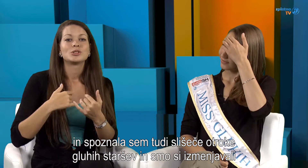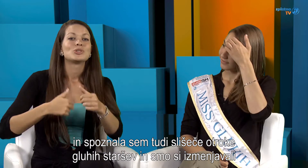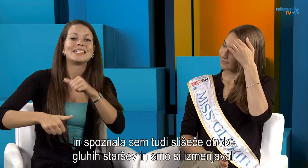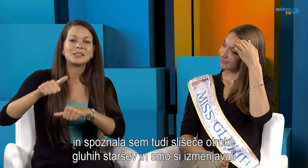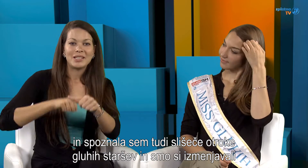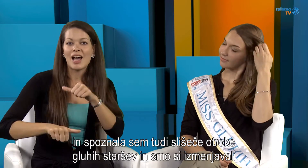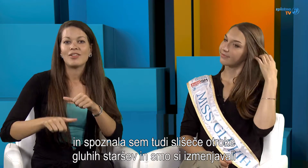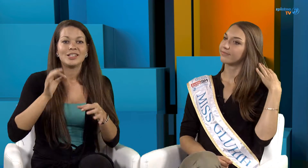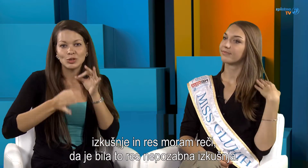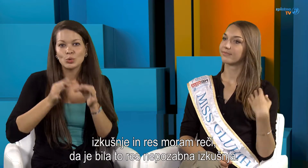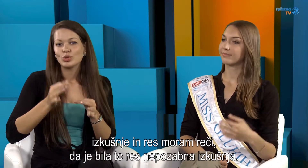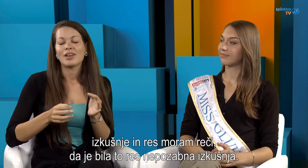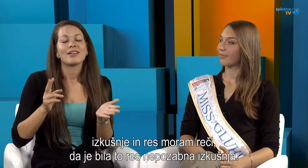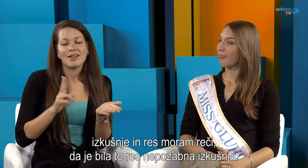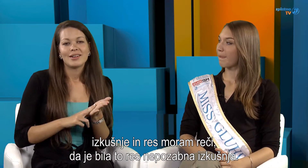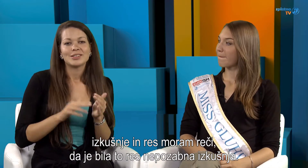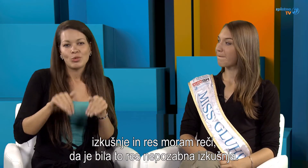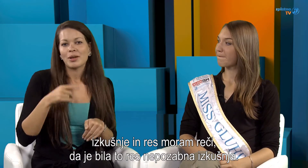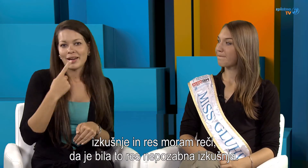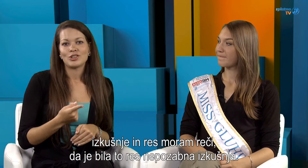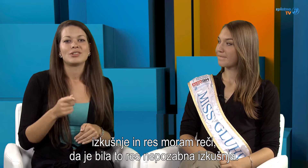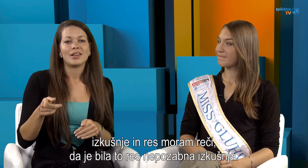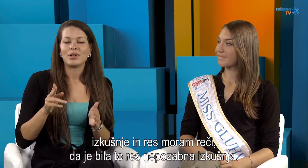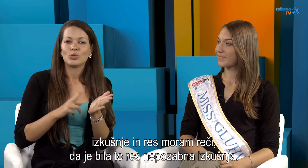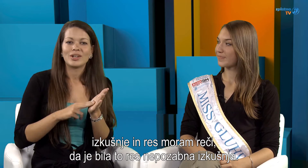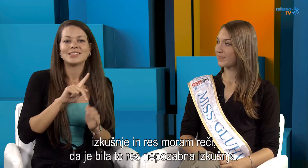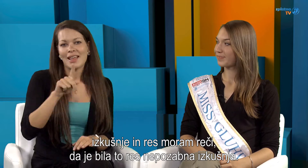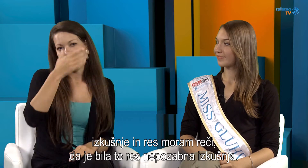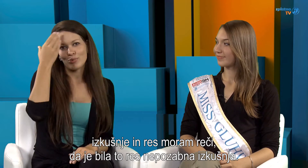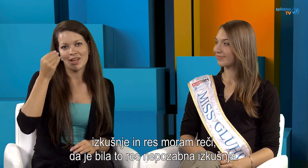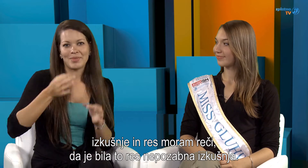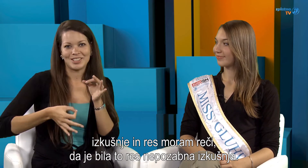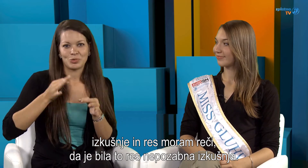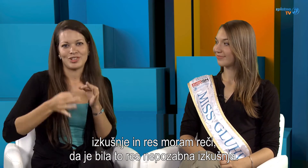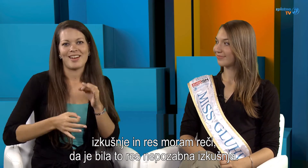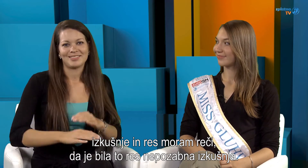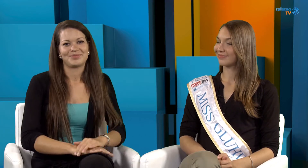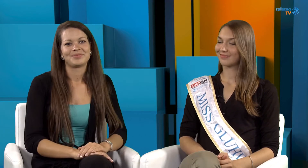si izmenjavali izkušnje. Res moram reči, da je bila to res nepozabna izkušnja.